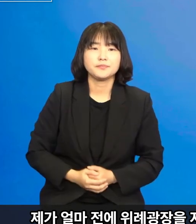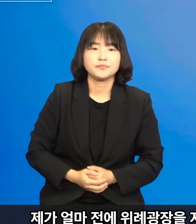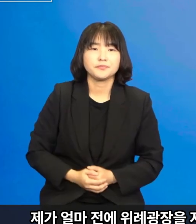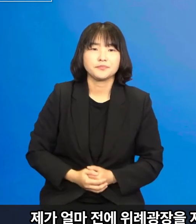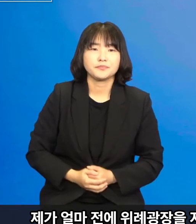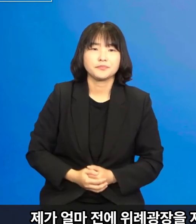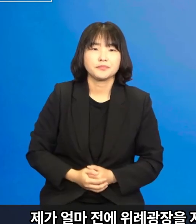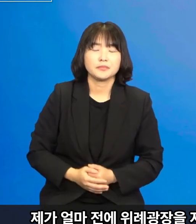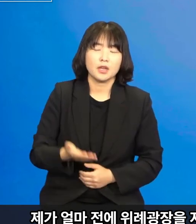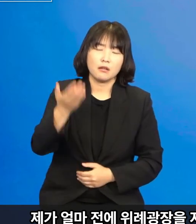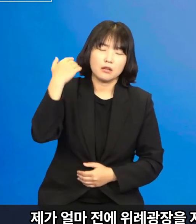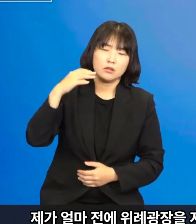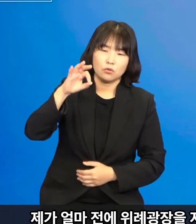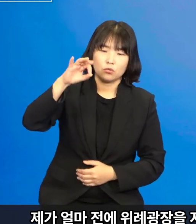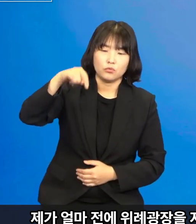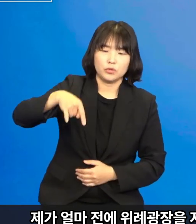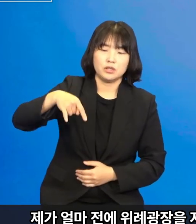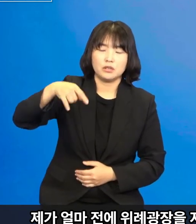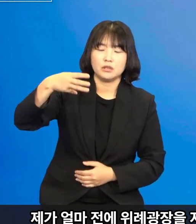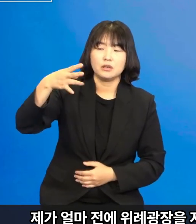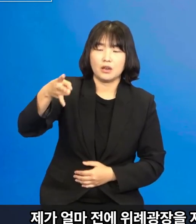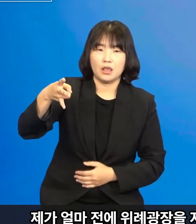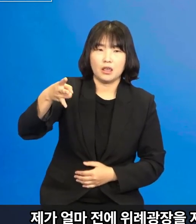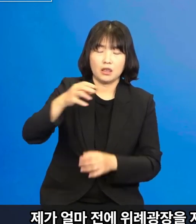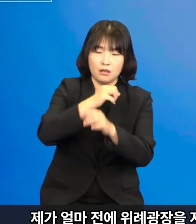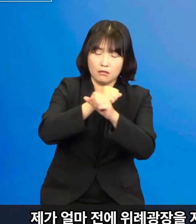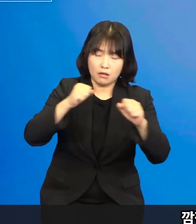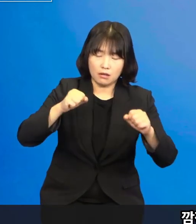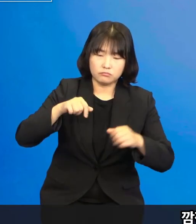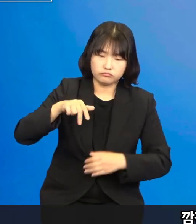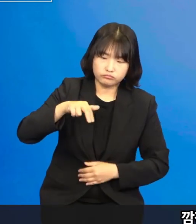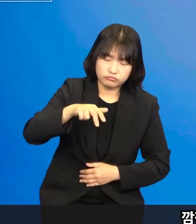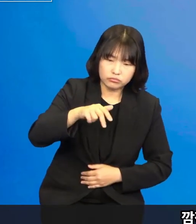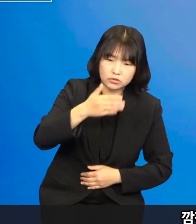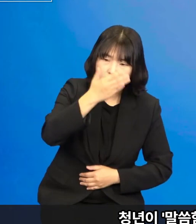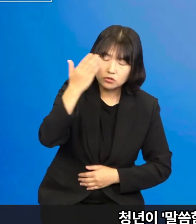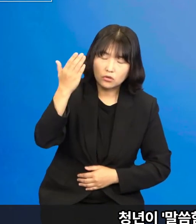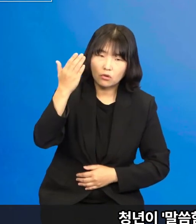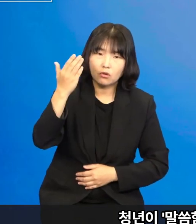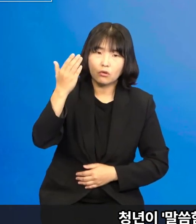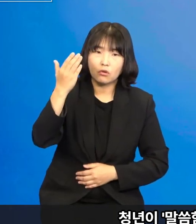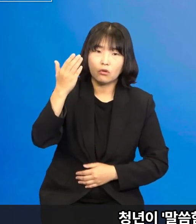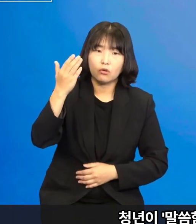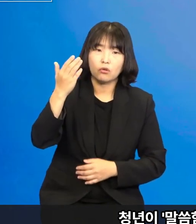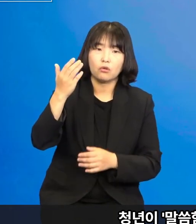전에 위례광장을 지나가다가 우리 교회 청년을 만났어요. 깜짝 놀랐어요.